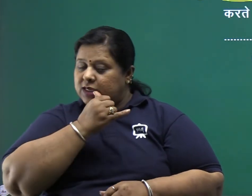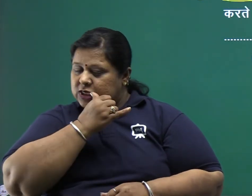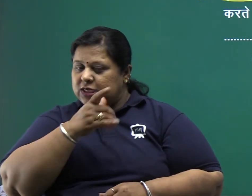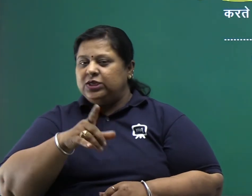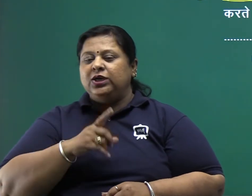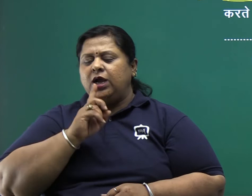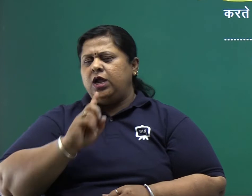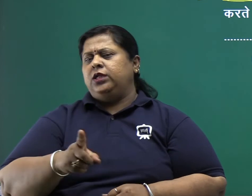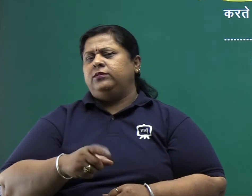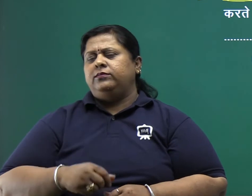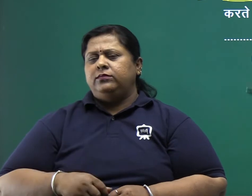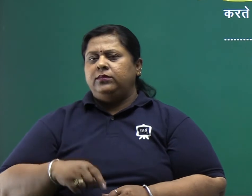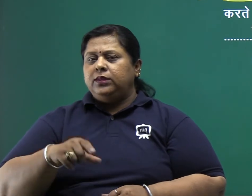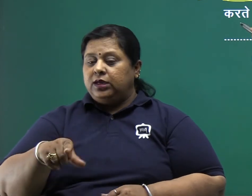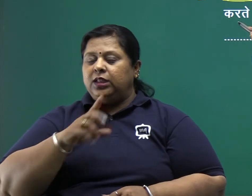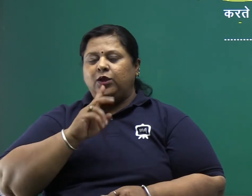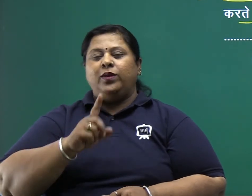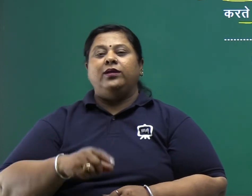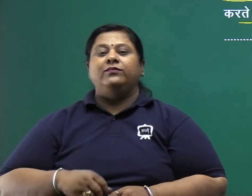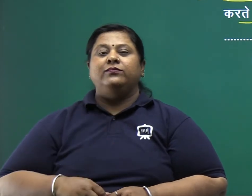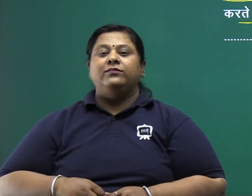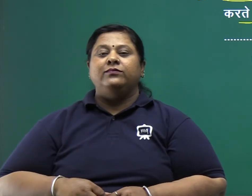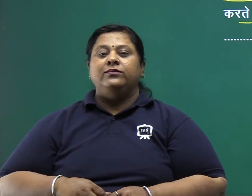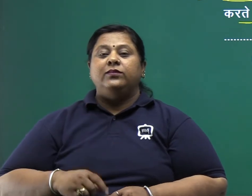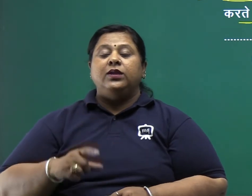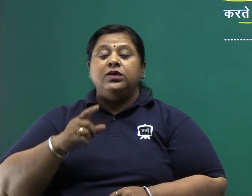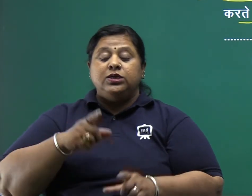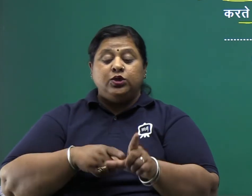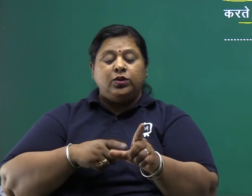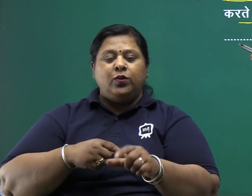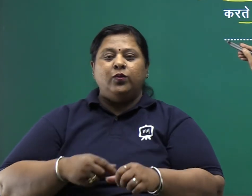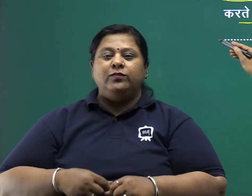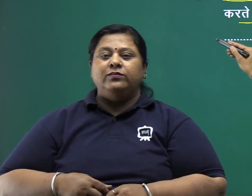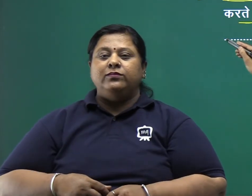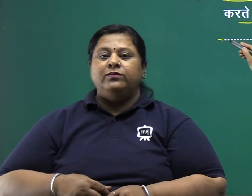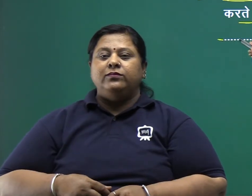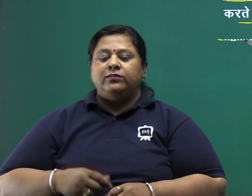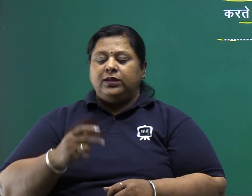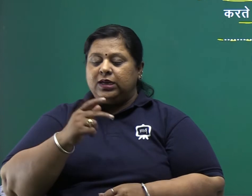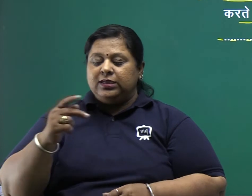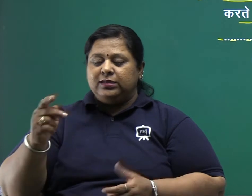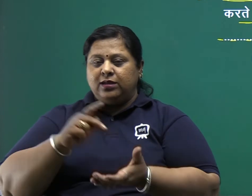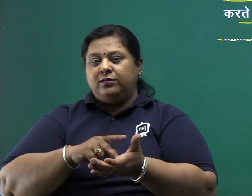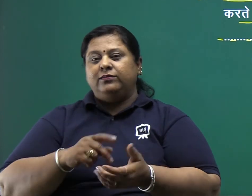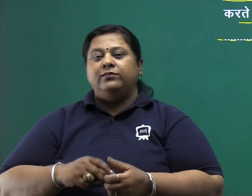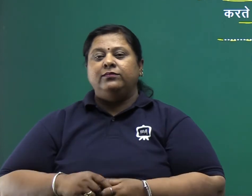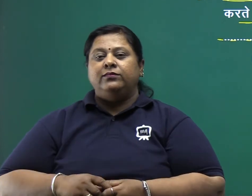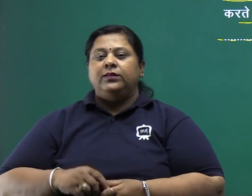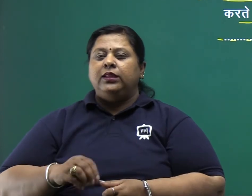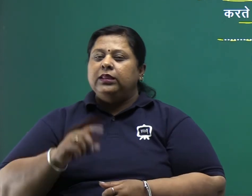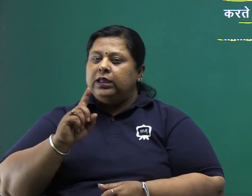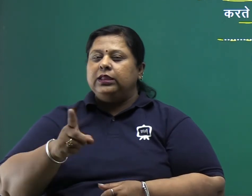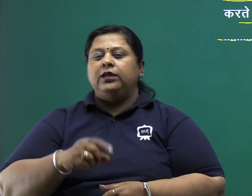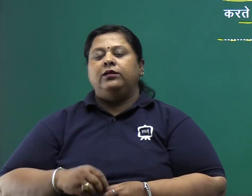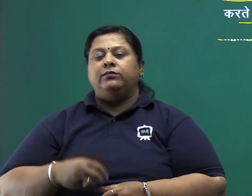शिकायत करते हुए यशोदा को रिक्त स्थान देती